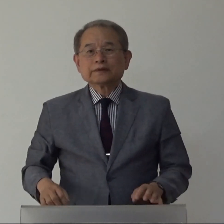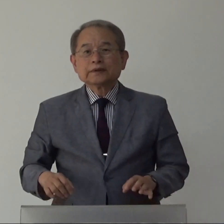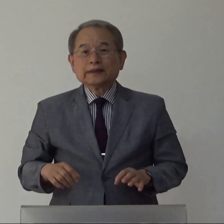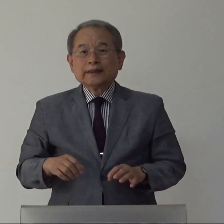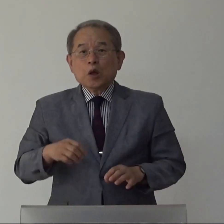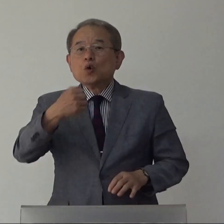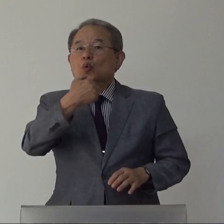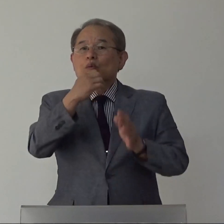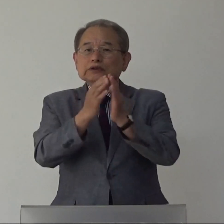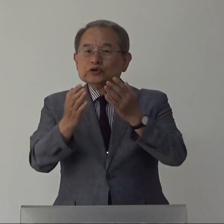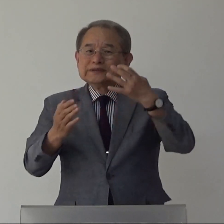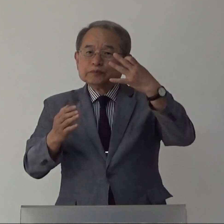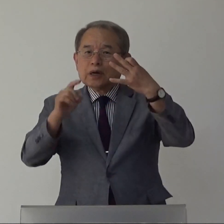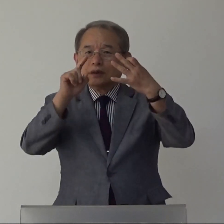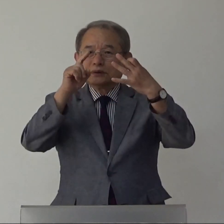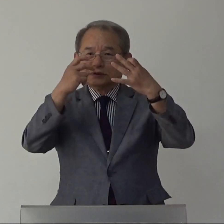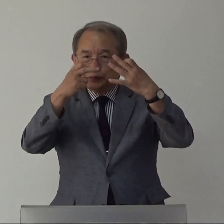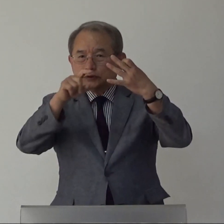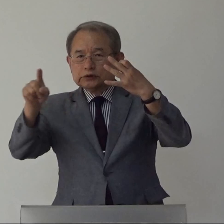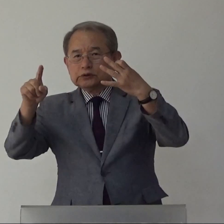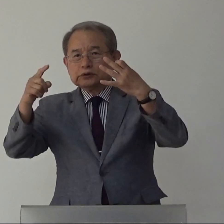화합하는 것이 깨어집니다.